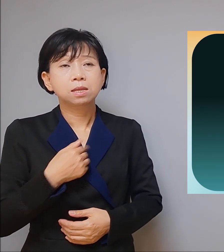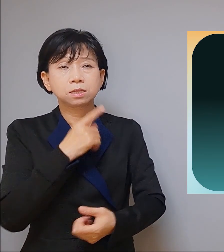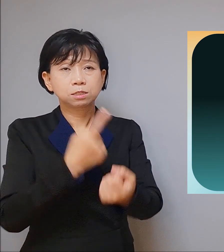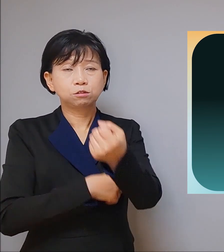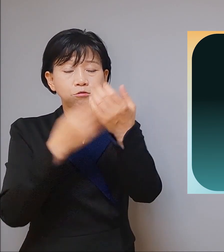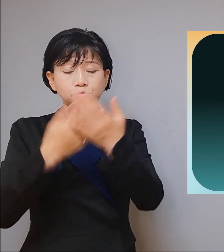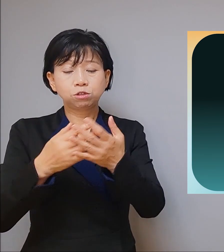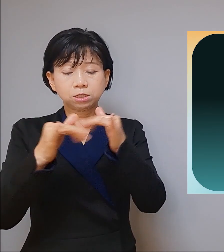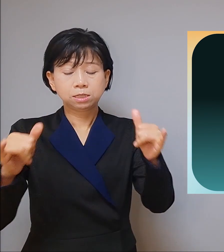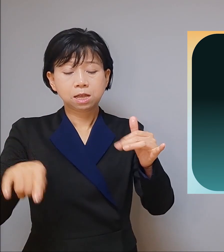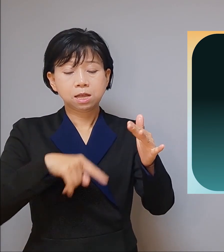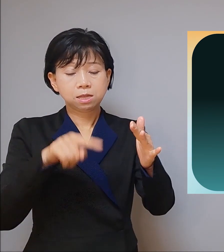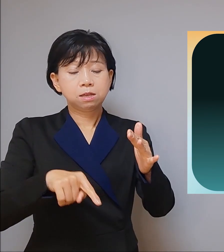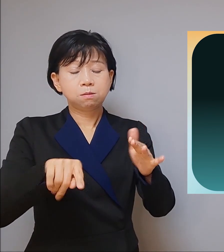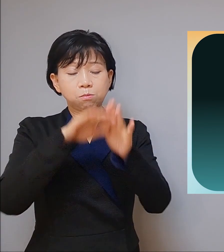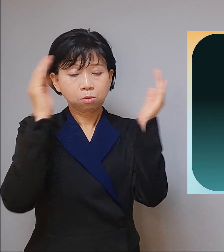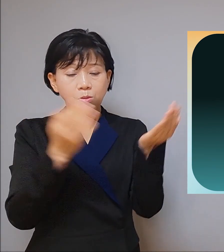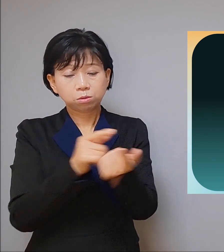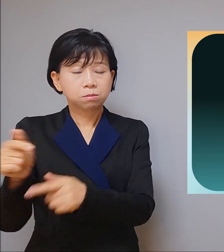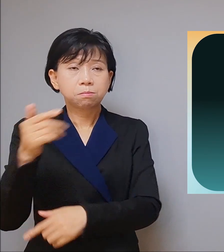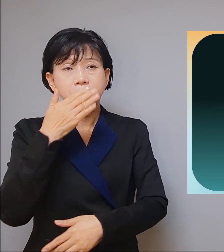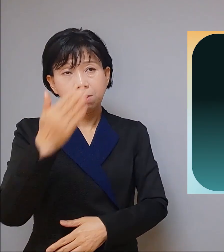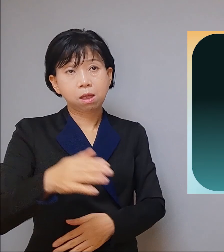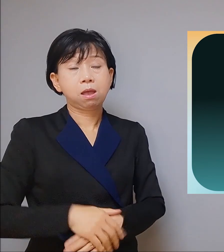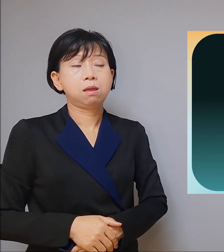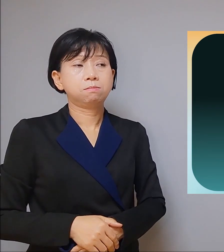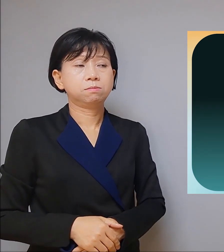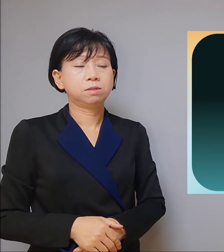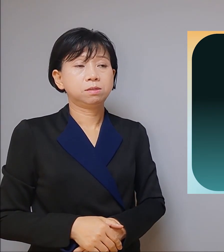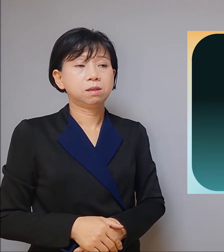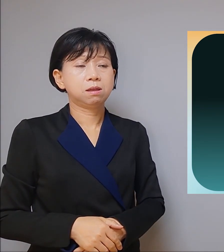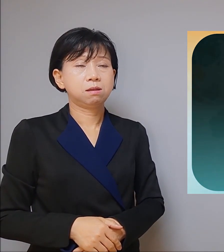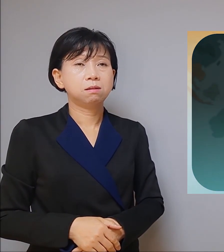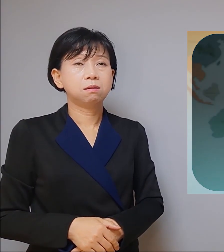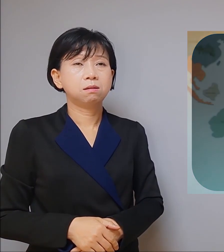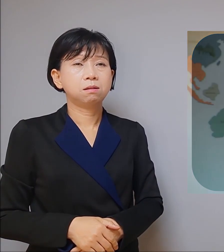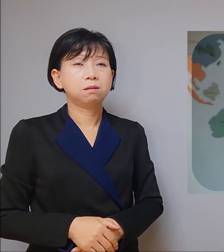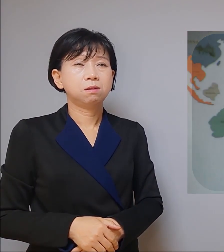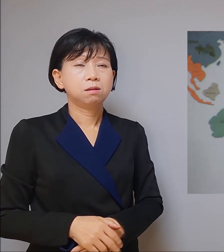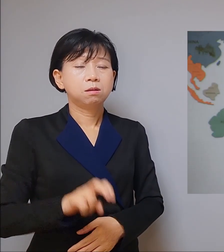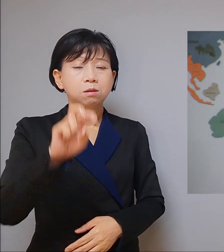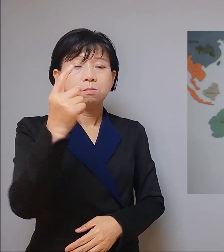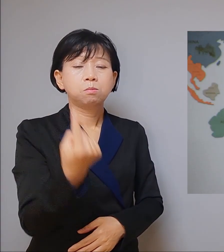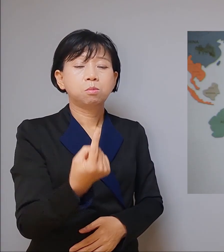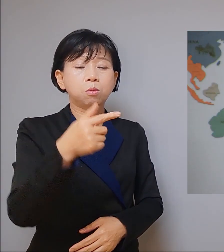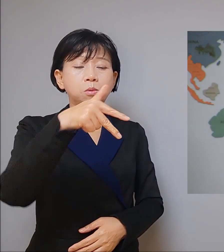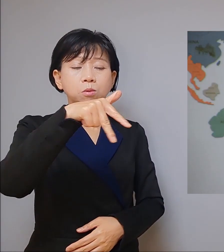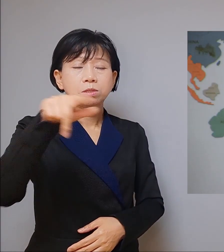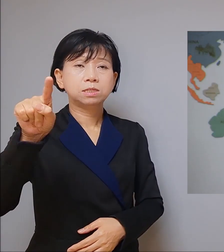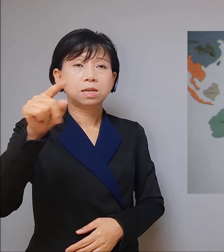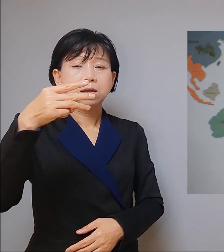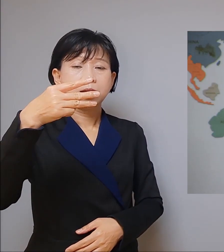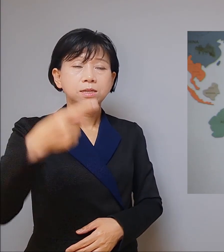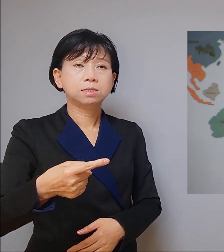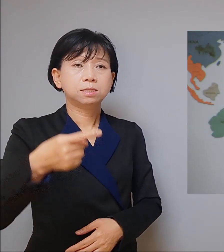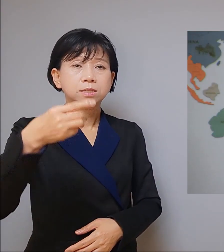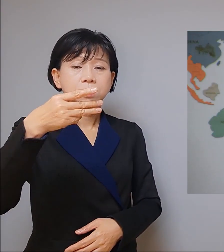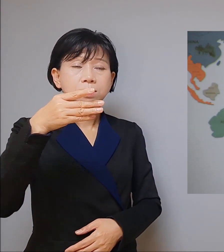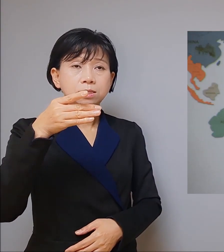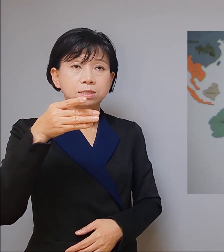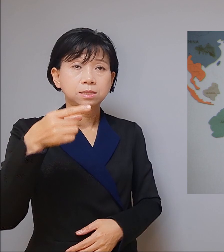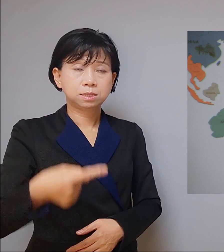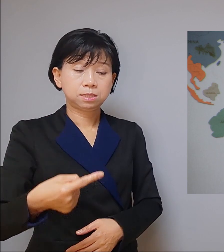것을 할 수 있느니라. 아멘. 모차르트의 손가락이 있다면 어떤 곡이라도 연주할 수 있습니다. 아인슈타인의